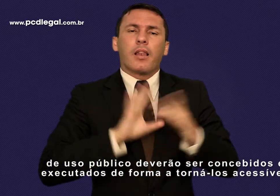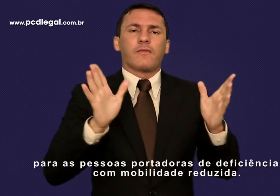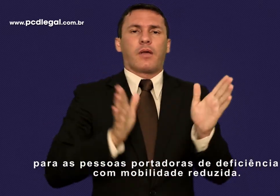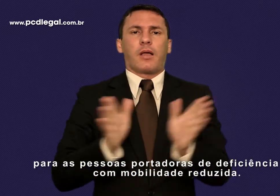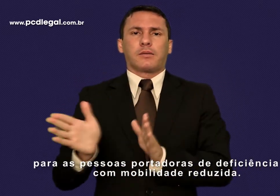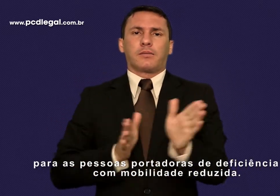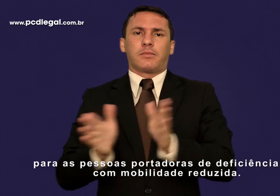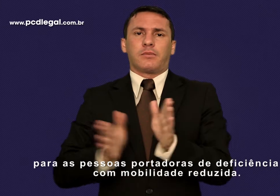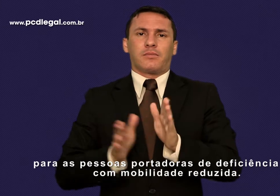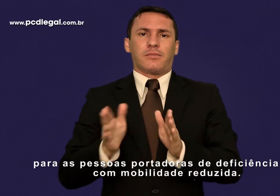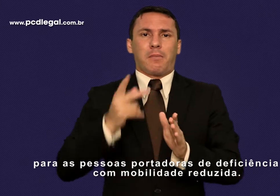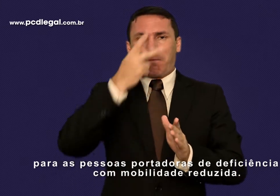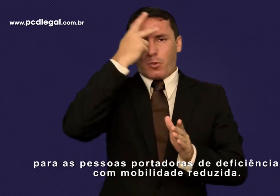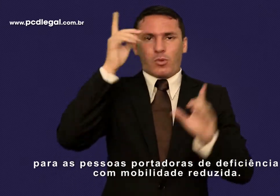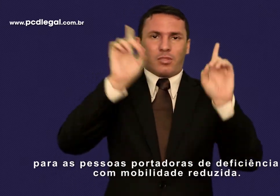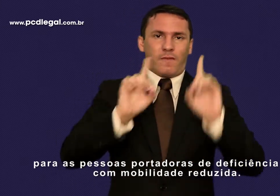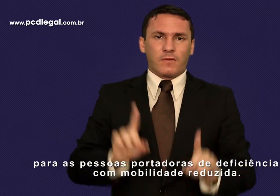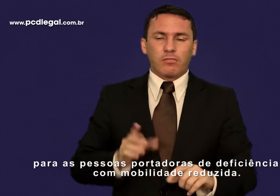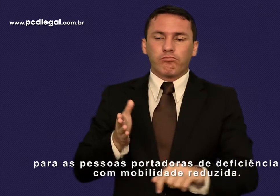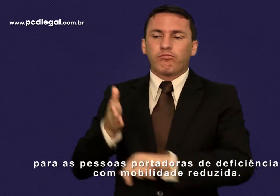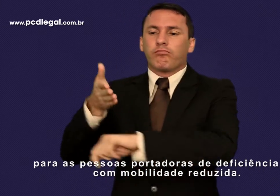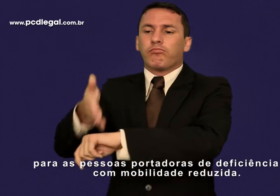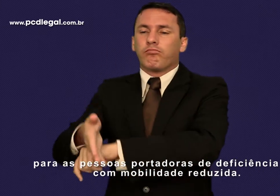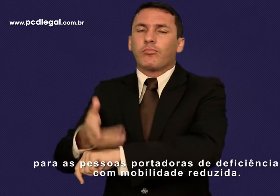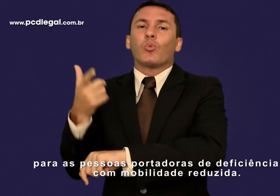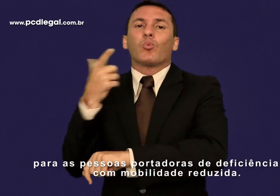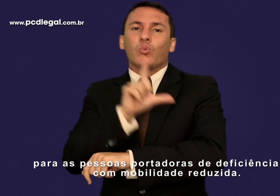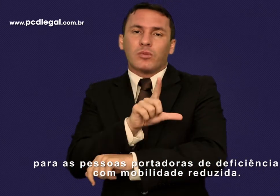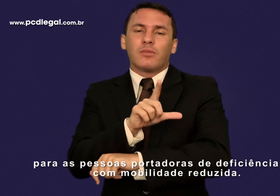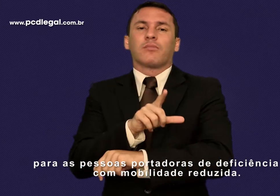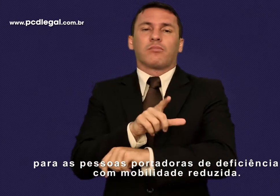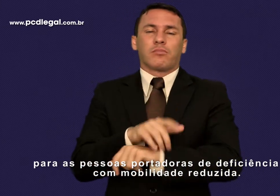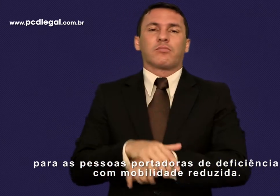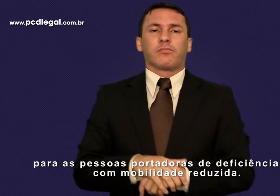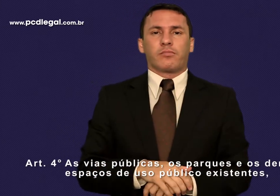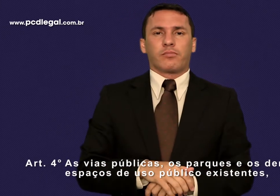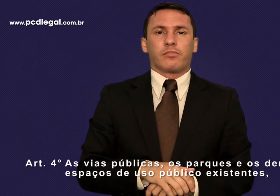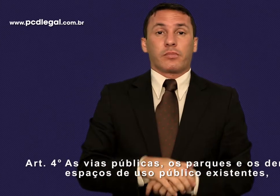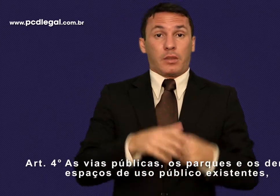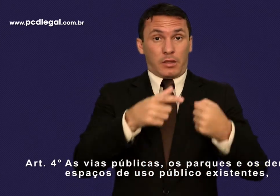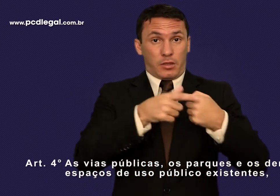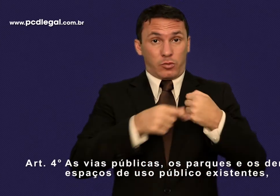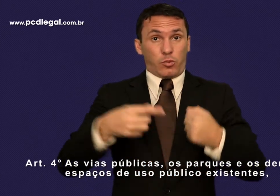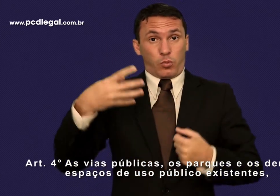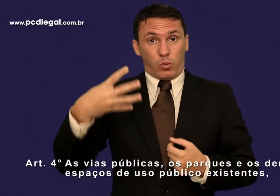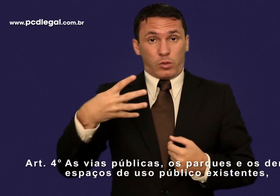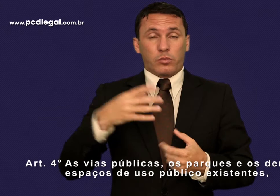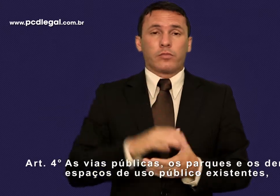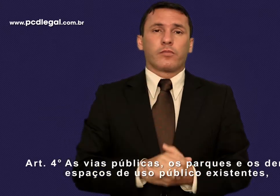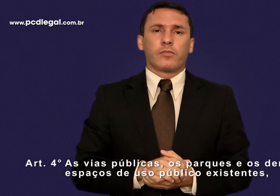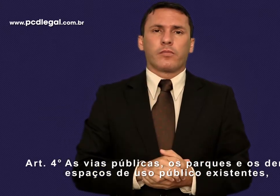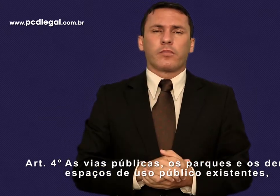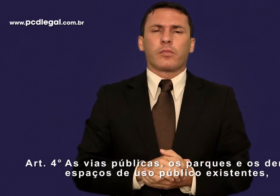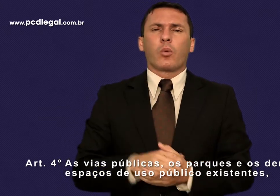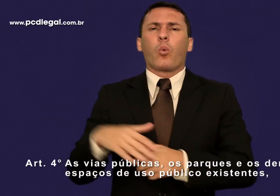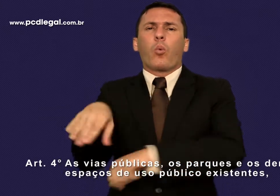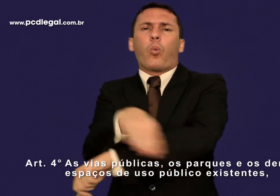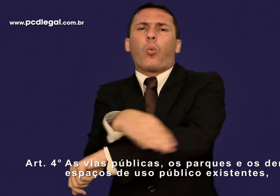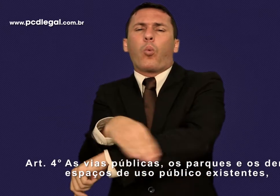para as pessoas portadoras de deficiência ou com mobilidade reduzida. Artigo 4º. As vias públicas, os